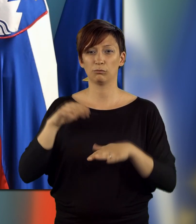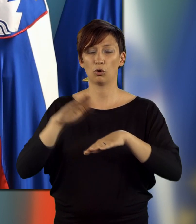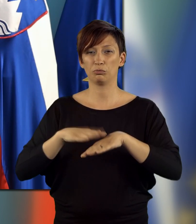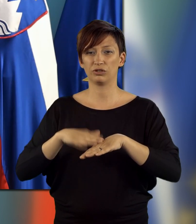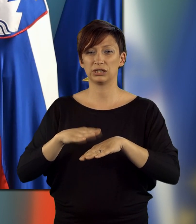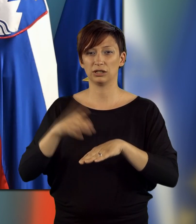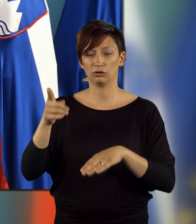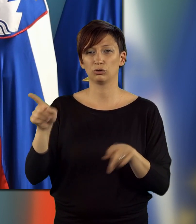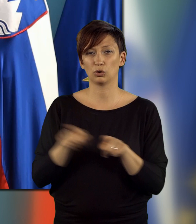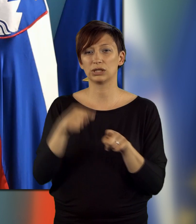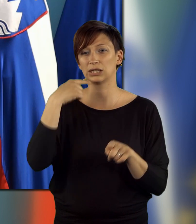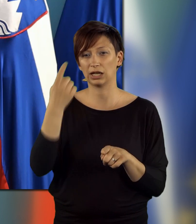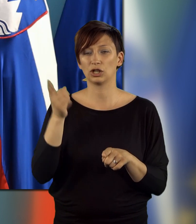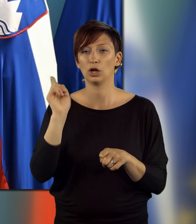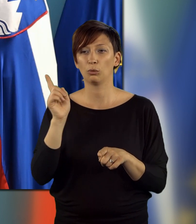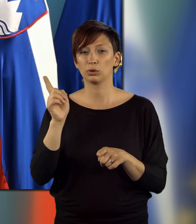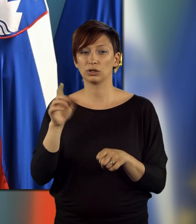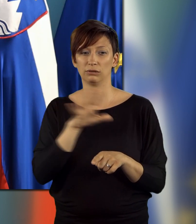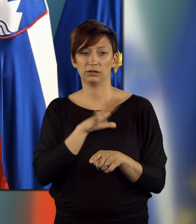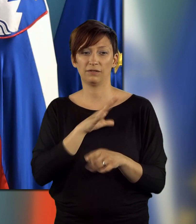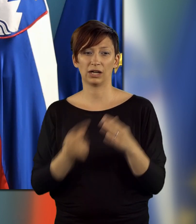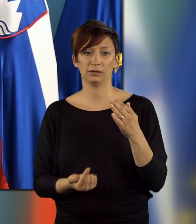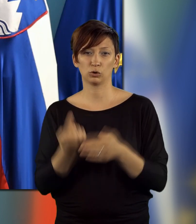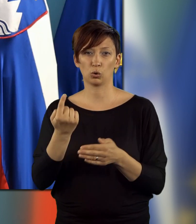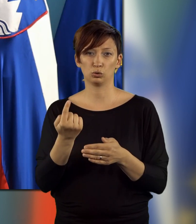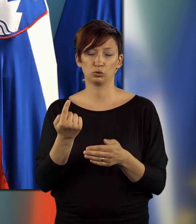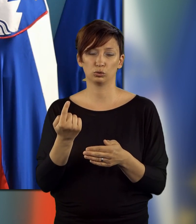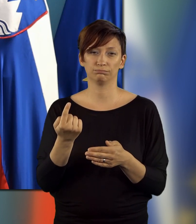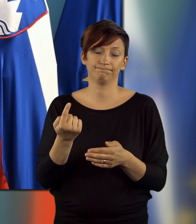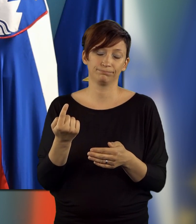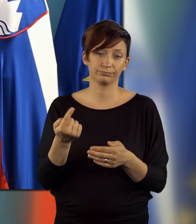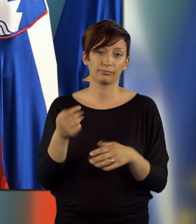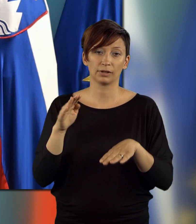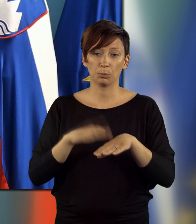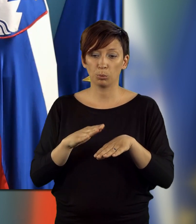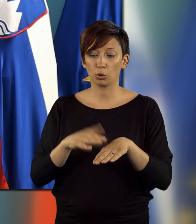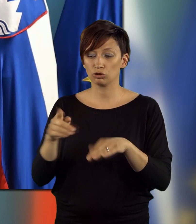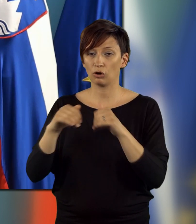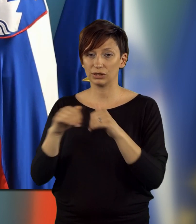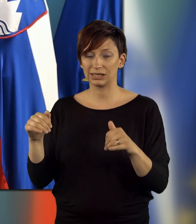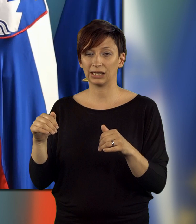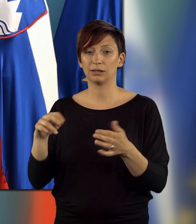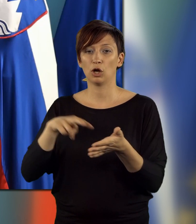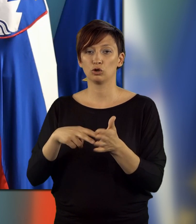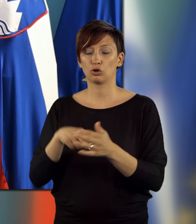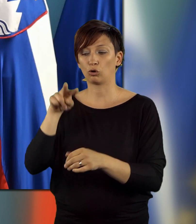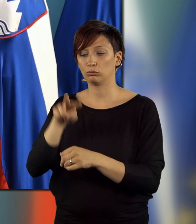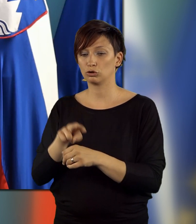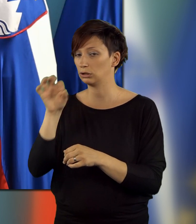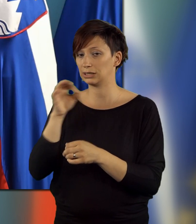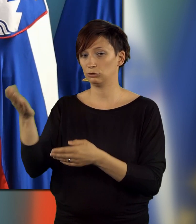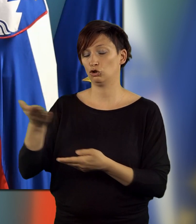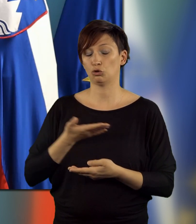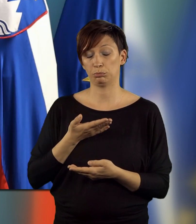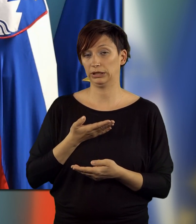samo obvestilo o, kot se rečemo, opozorilnem nevarnem dogodku. Poročila o izrednem strokovnem